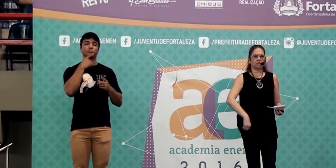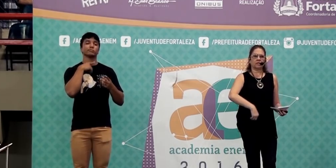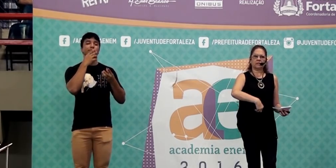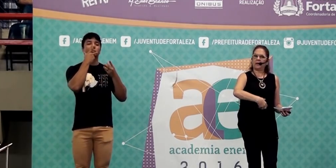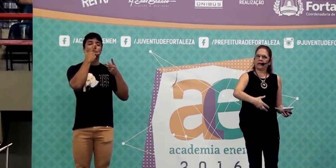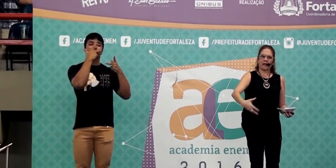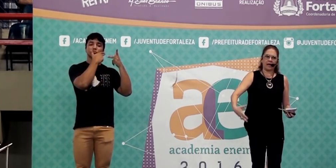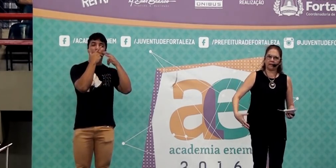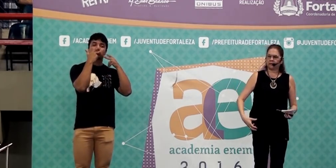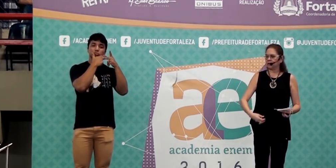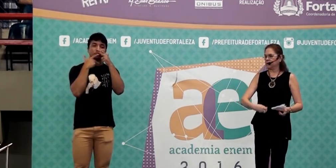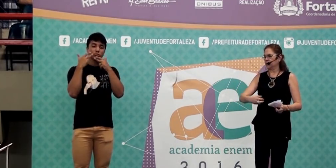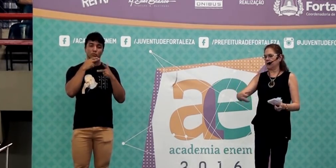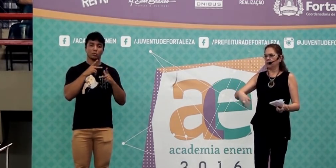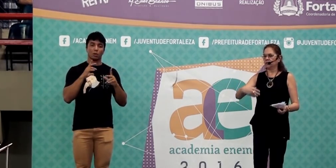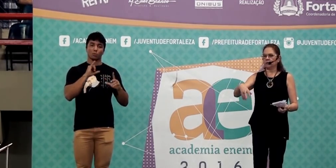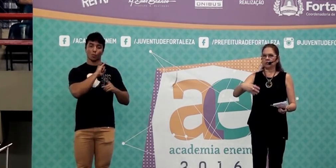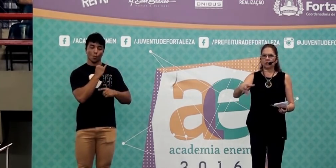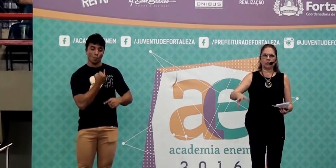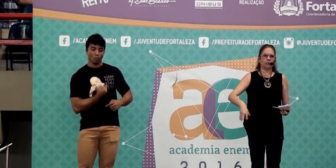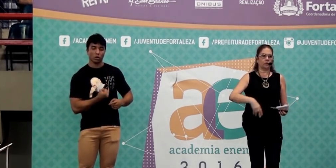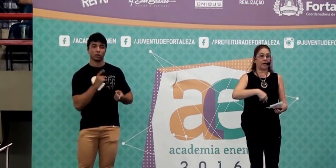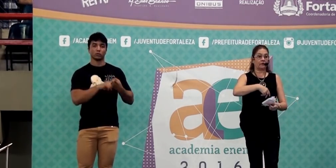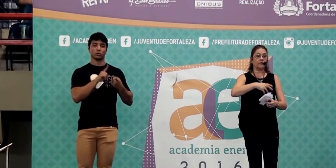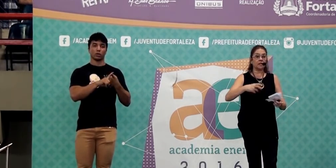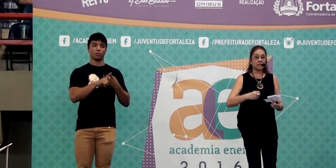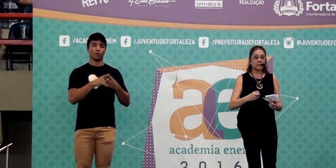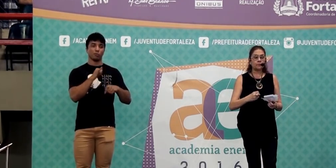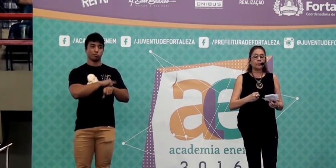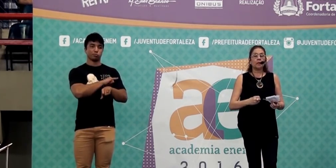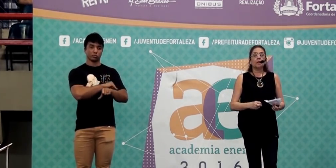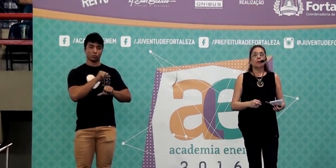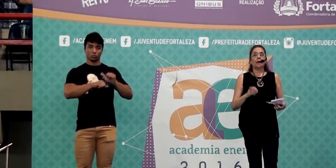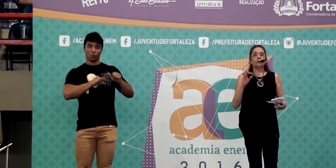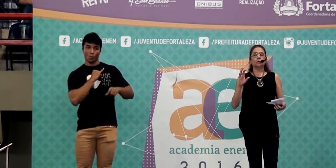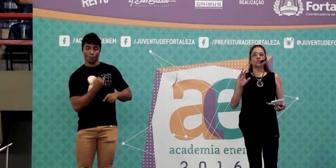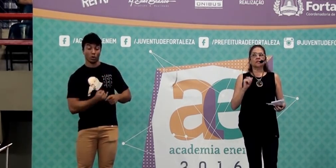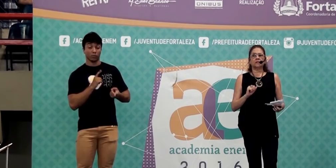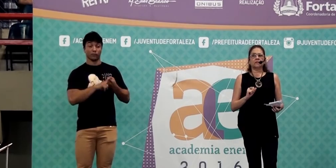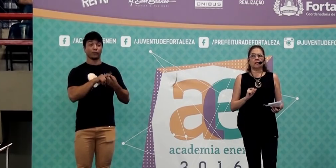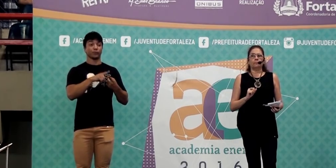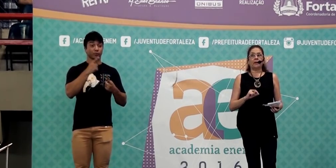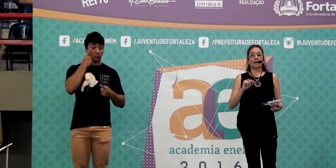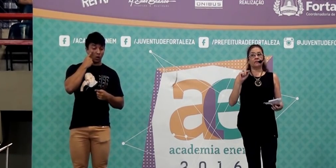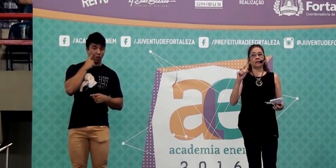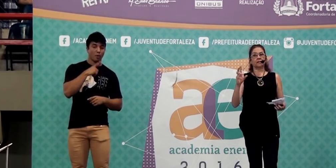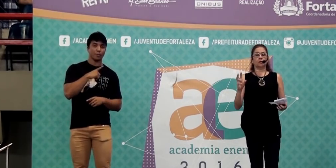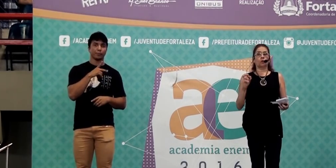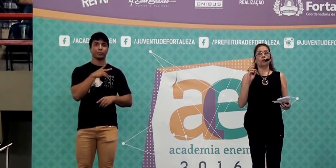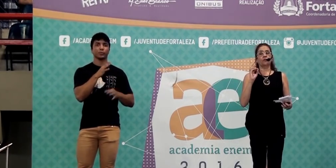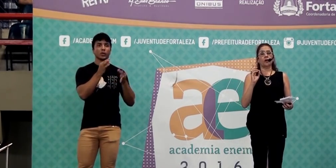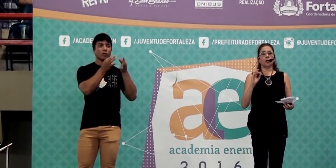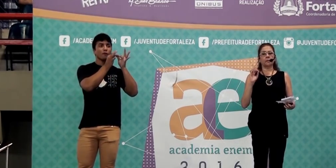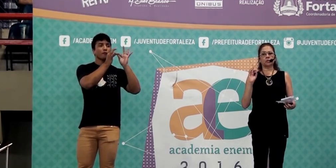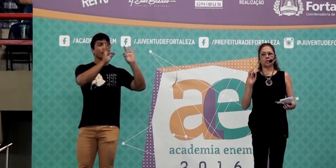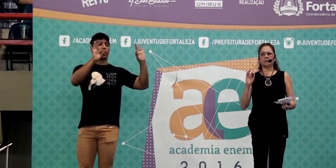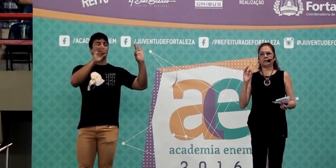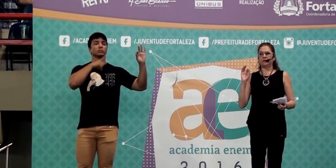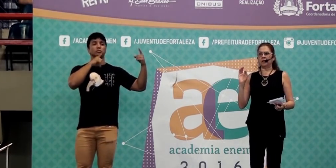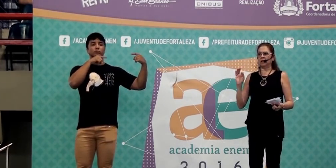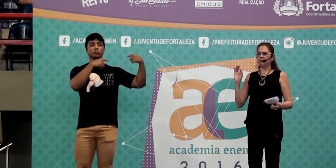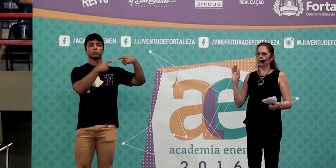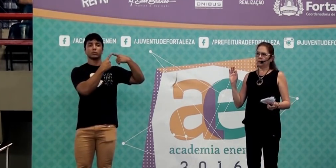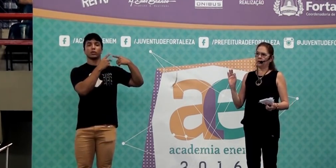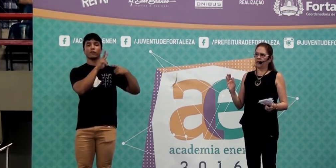plásticas, cirurgias bariátricas e de redução de estômago e afins. O aluno diz assim, parafraseando, conforme